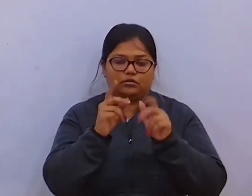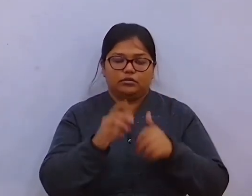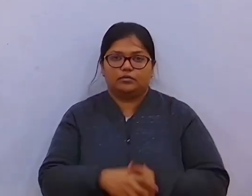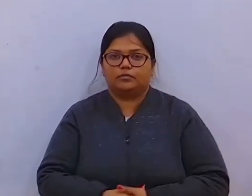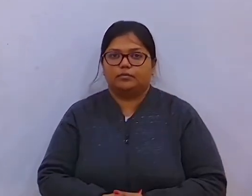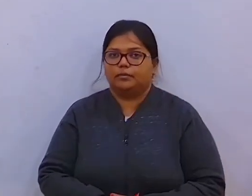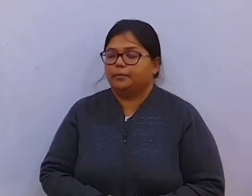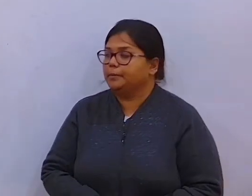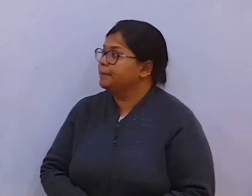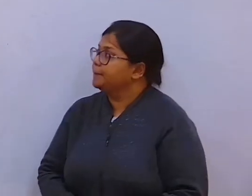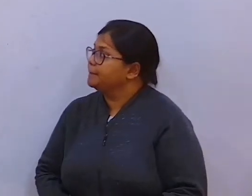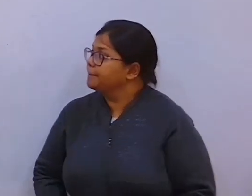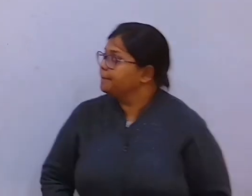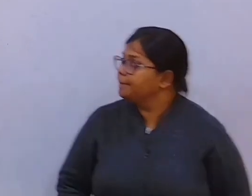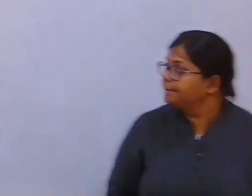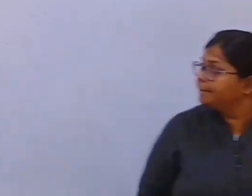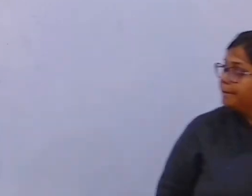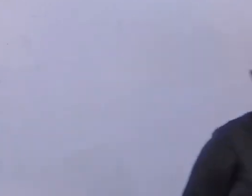निम्न वायु दाब